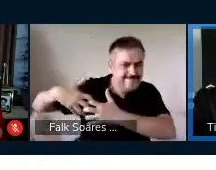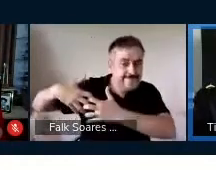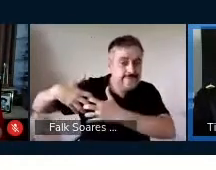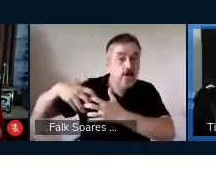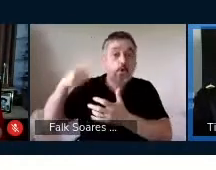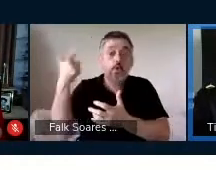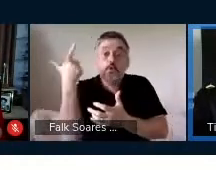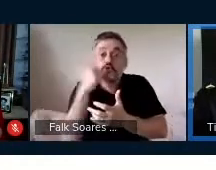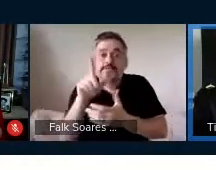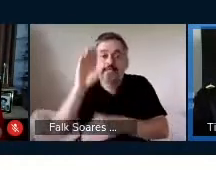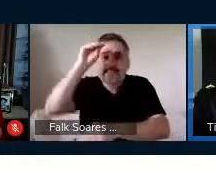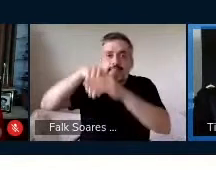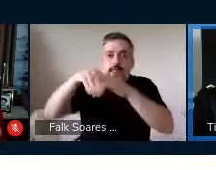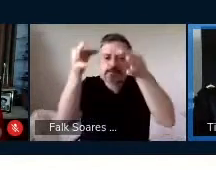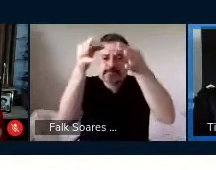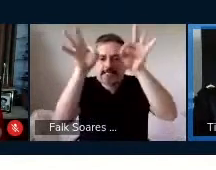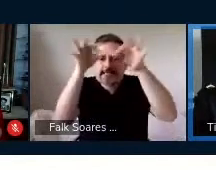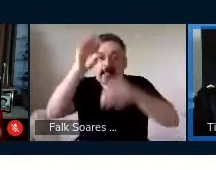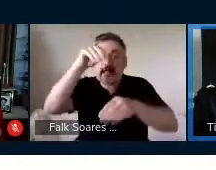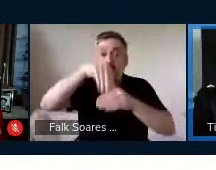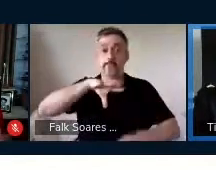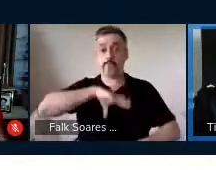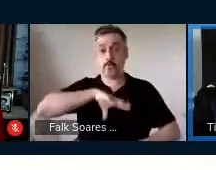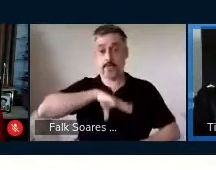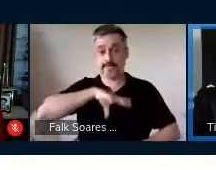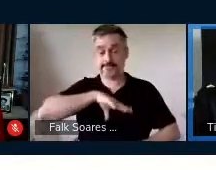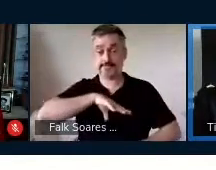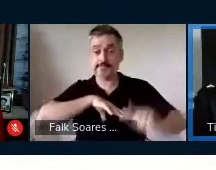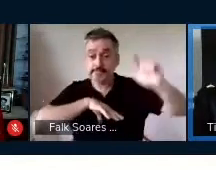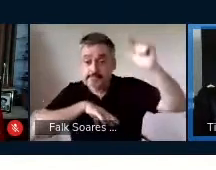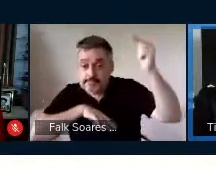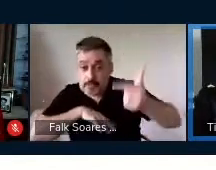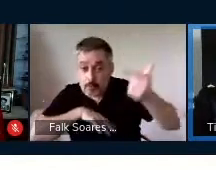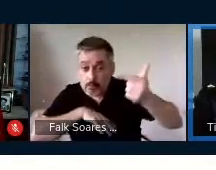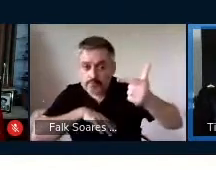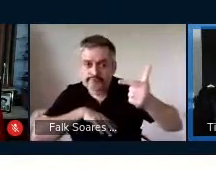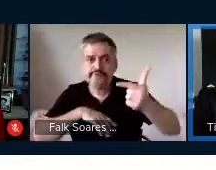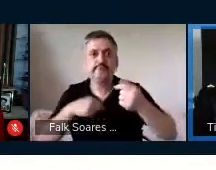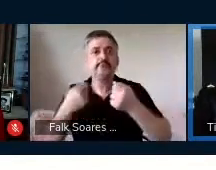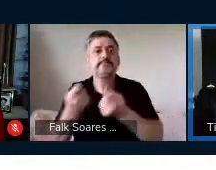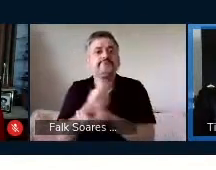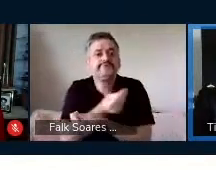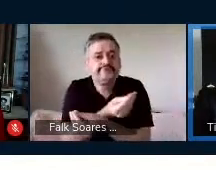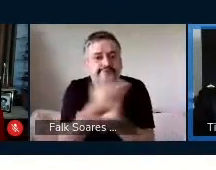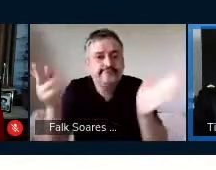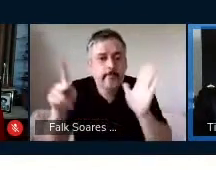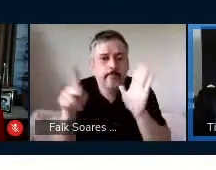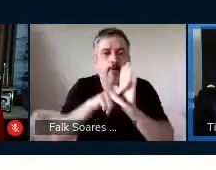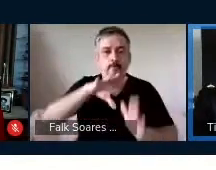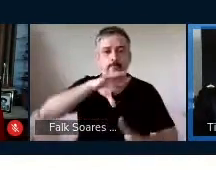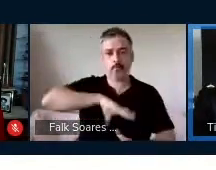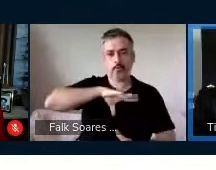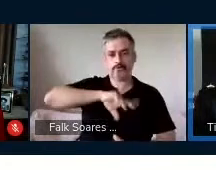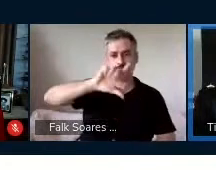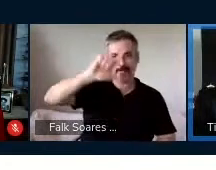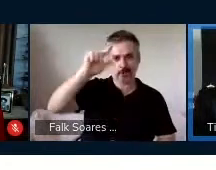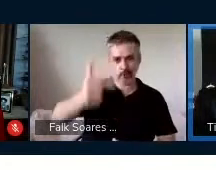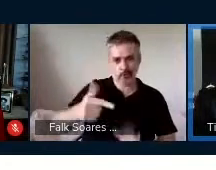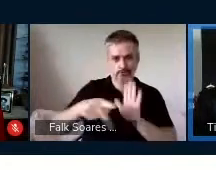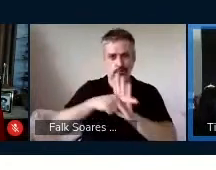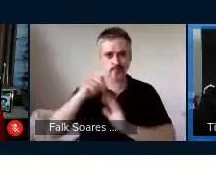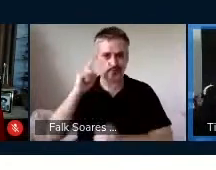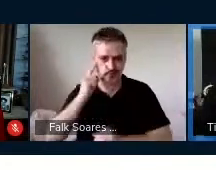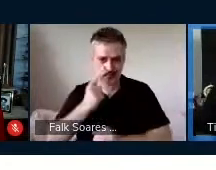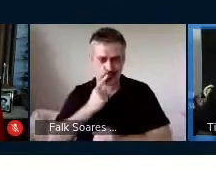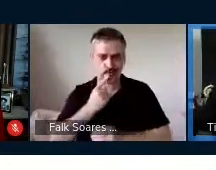da sintaxe da LP. Em segundo lugar, consideramos as propriedades da língua portuguesa